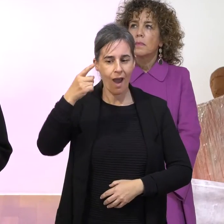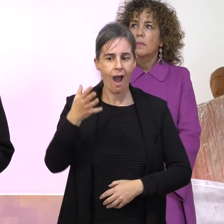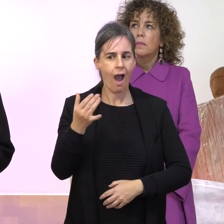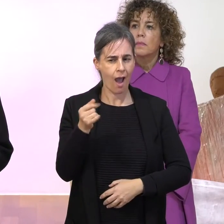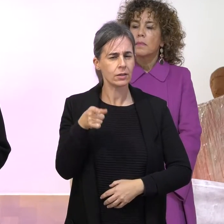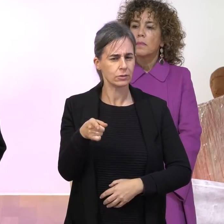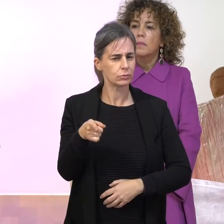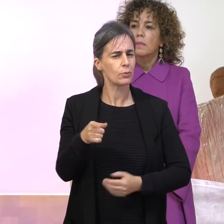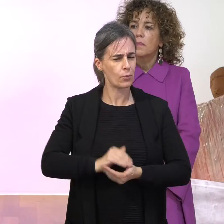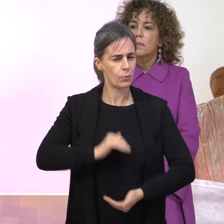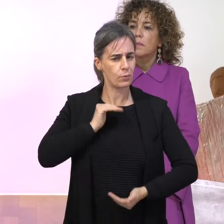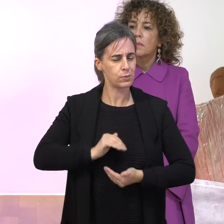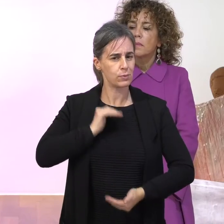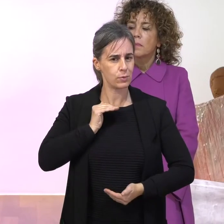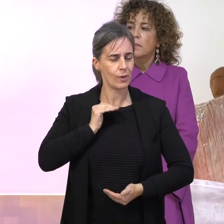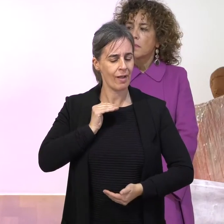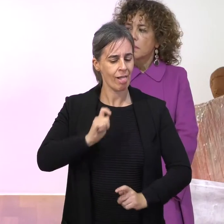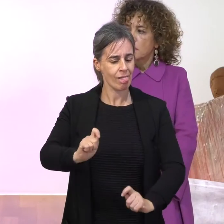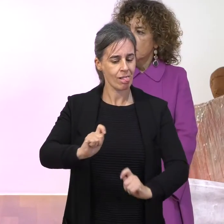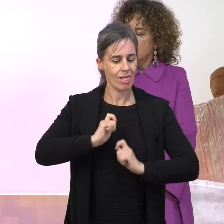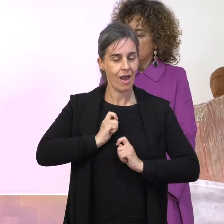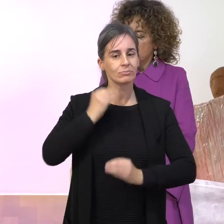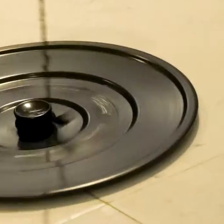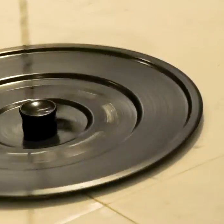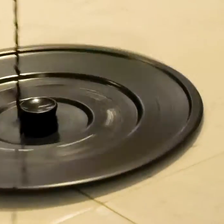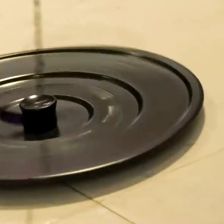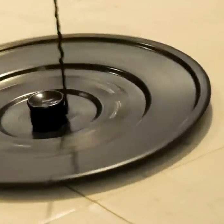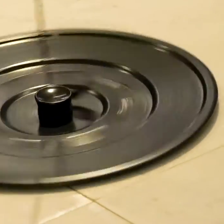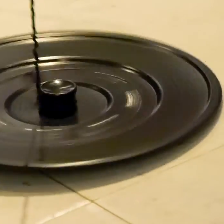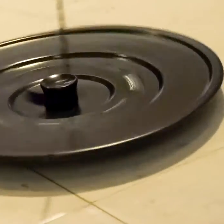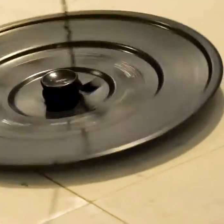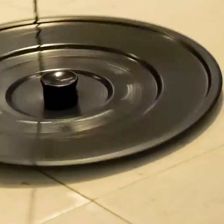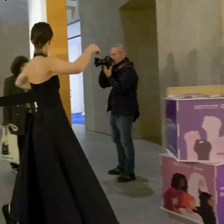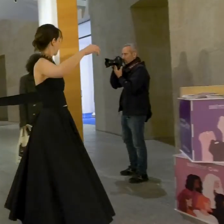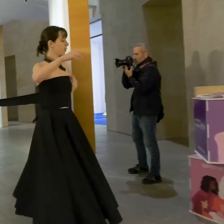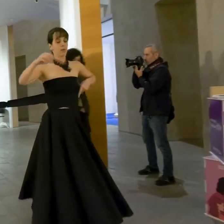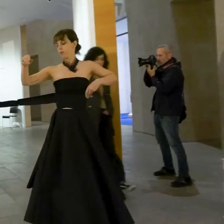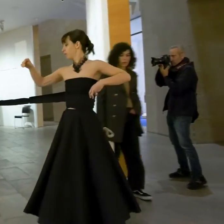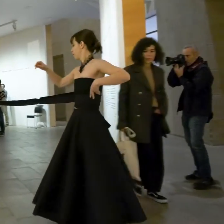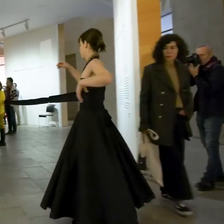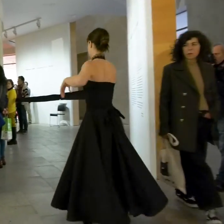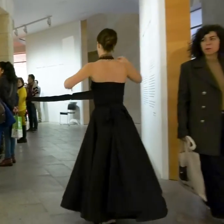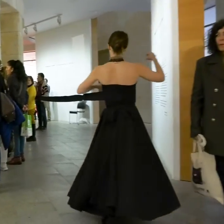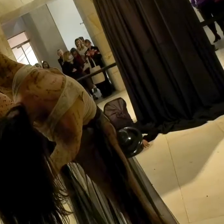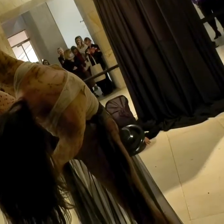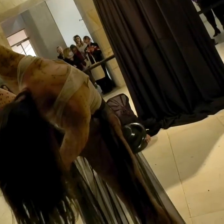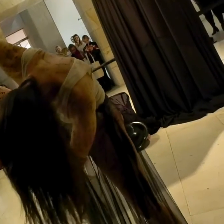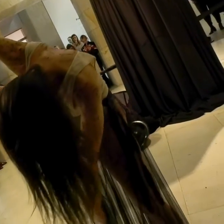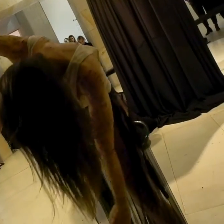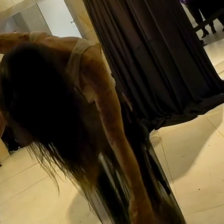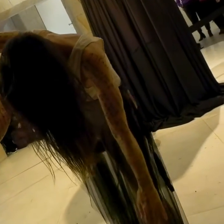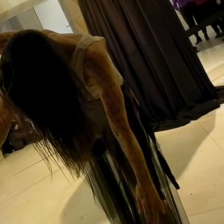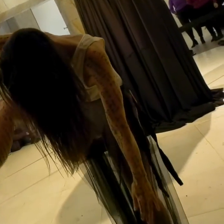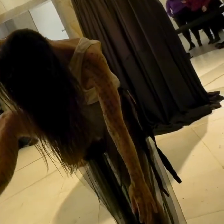capacidade para facernos reflexionar, para movernos, para actuar,